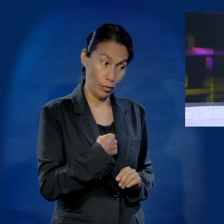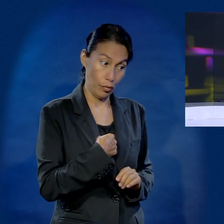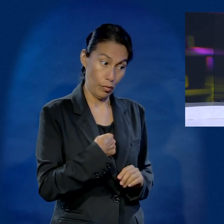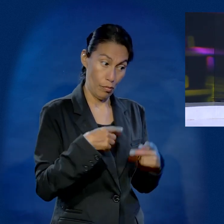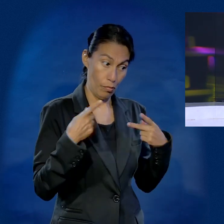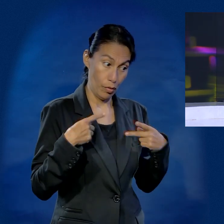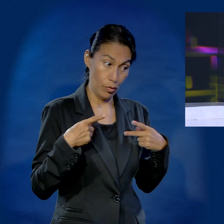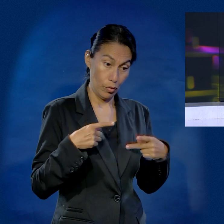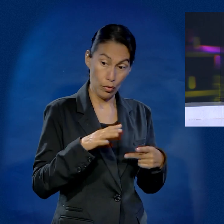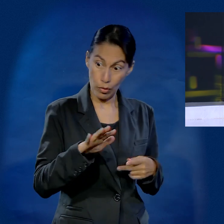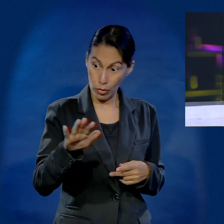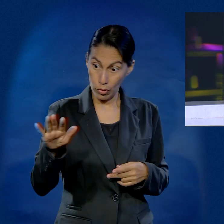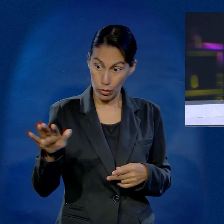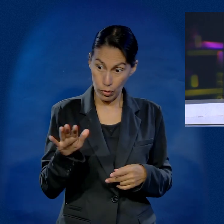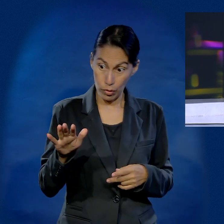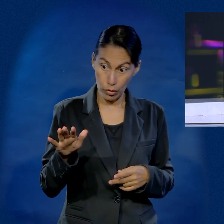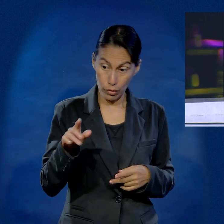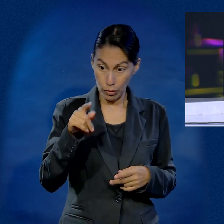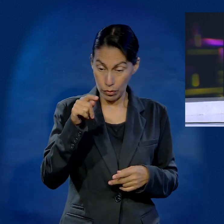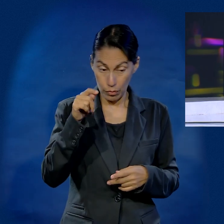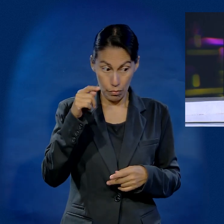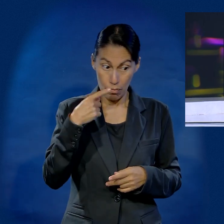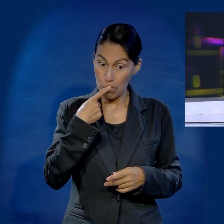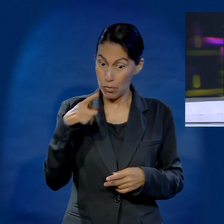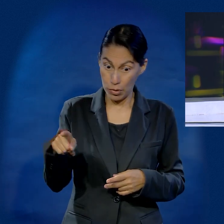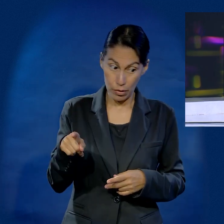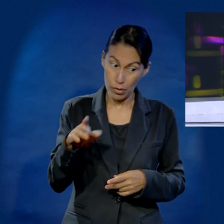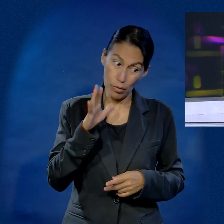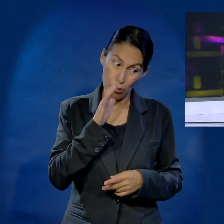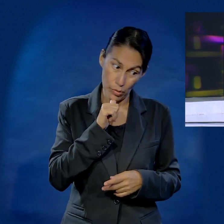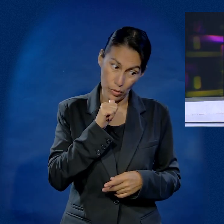Yo no puedo maldecir al pueblo que Dios bendice.